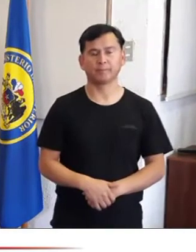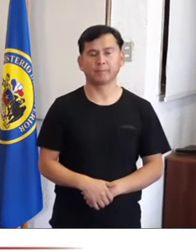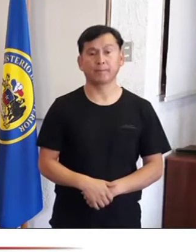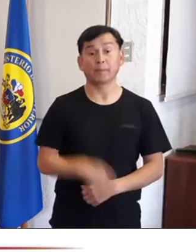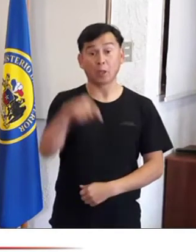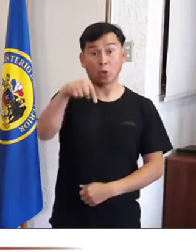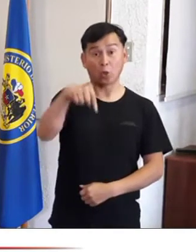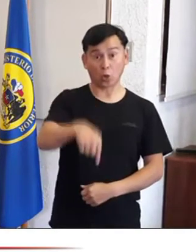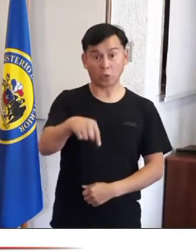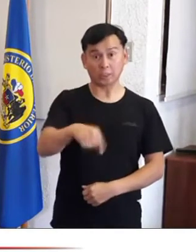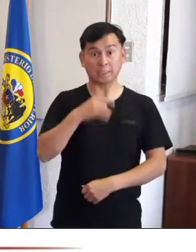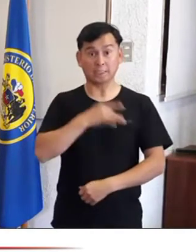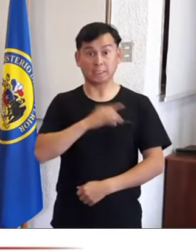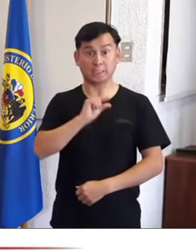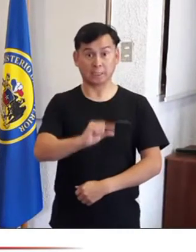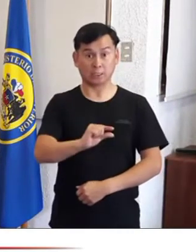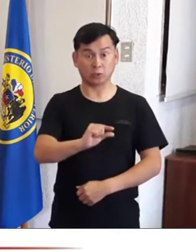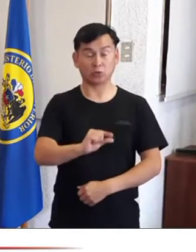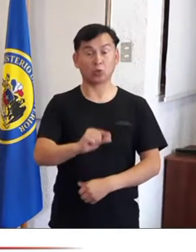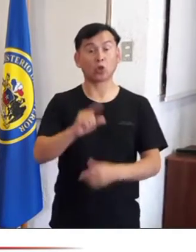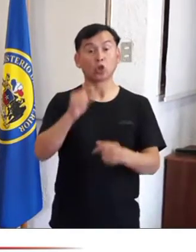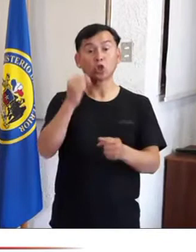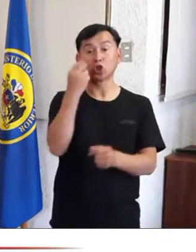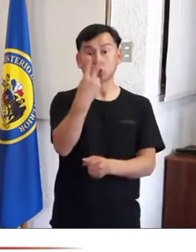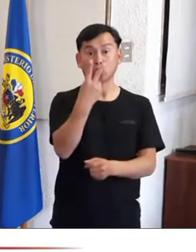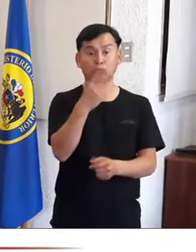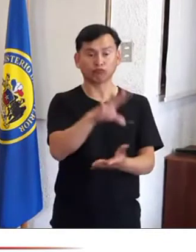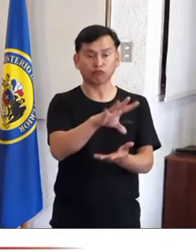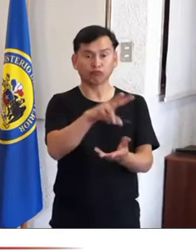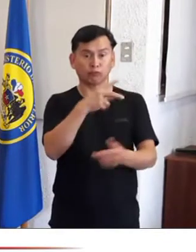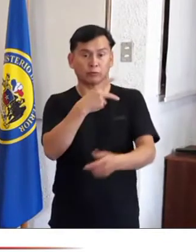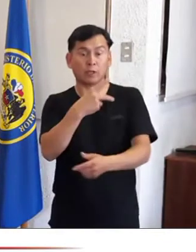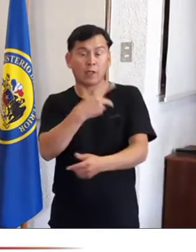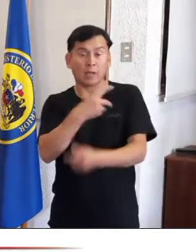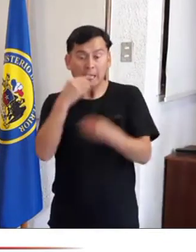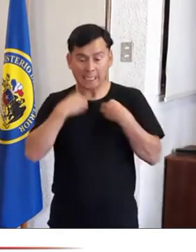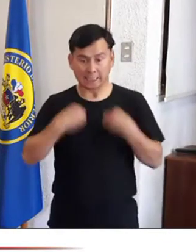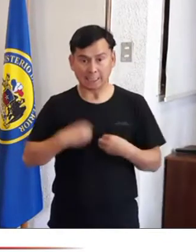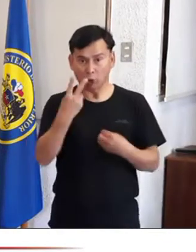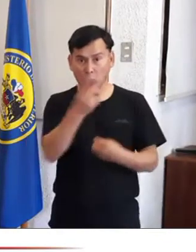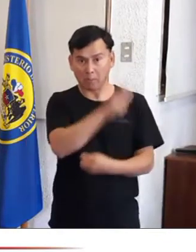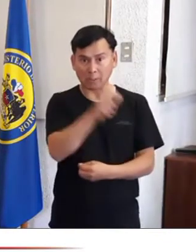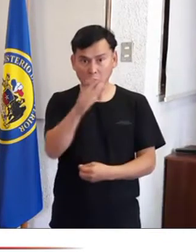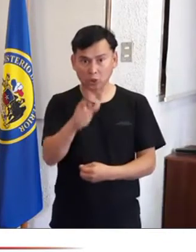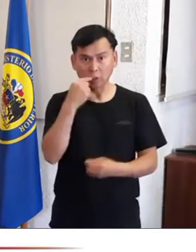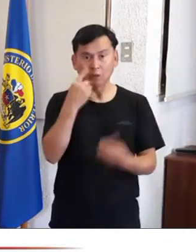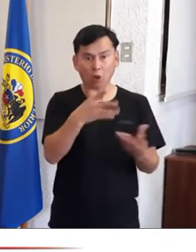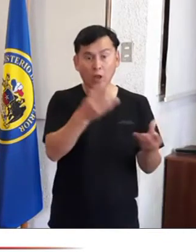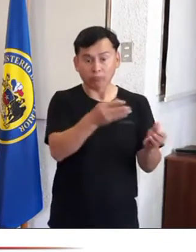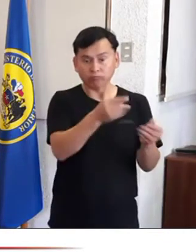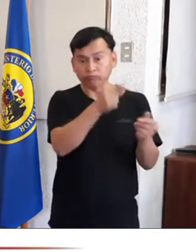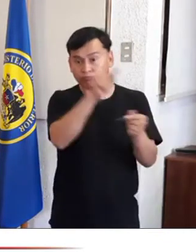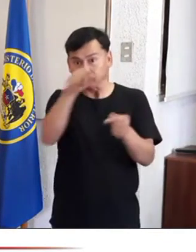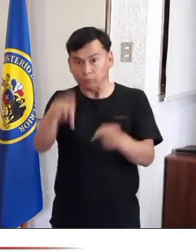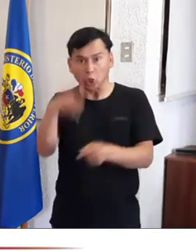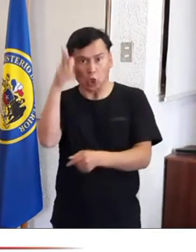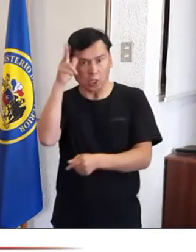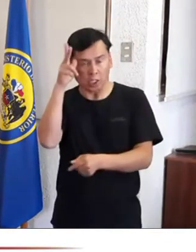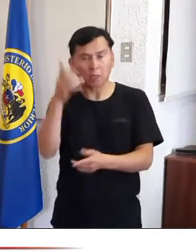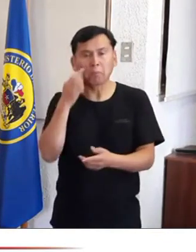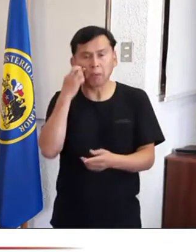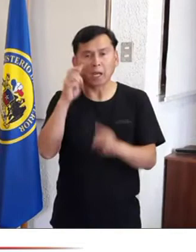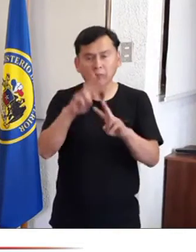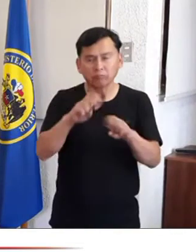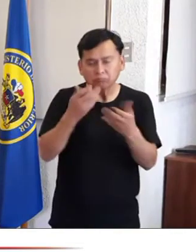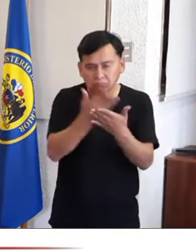día de hoy, en Chile Chico, se han tomado 2 muestras para COVID-19, las cuales vienen en camino hacia Coyhaique para